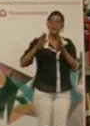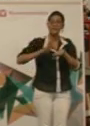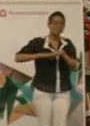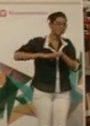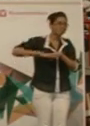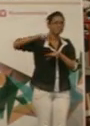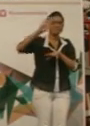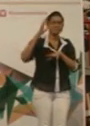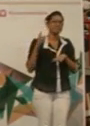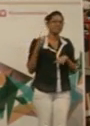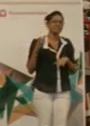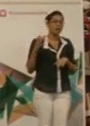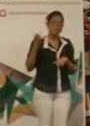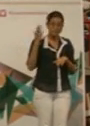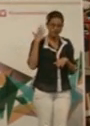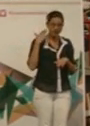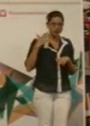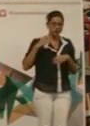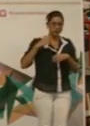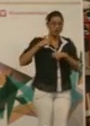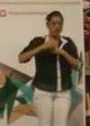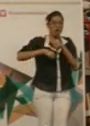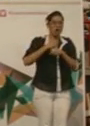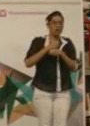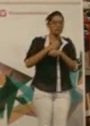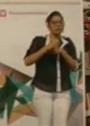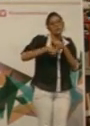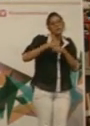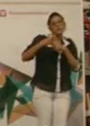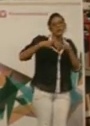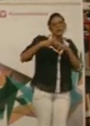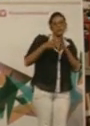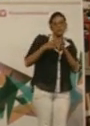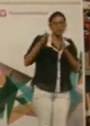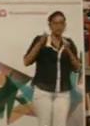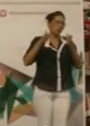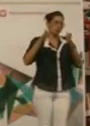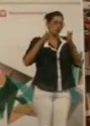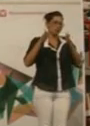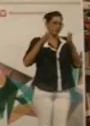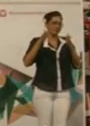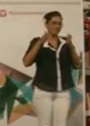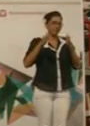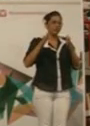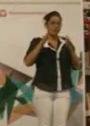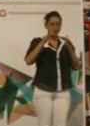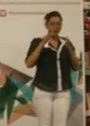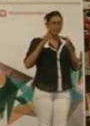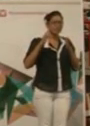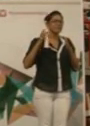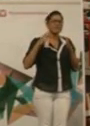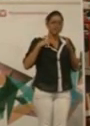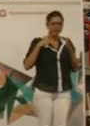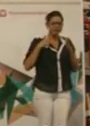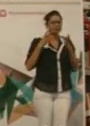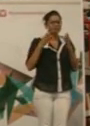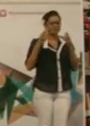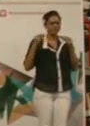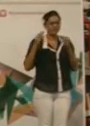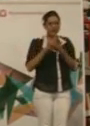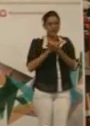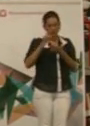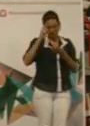eram menores, não eram guerras mundiais, mas eles nunca deixaram de existir. É importante que você compreenda, porque às vezes a